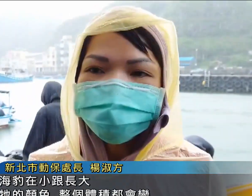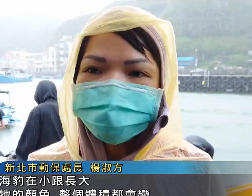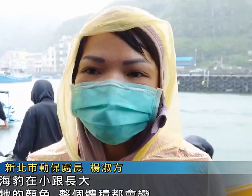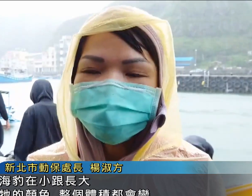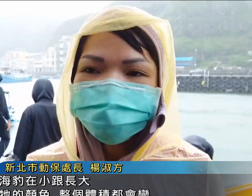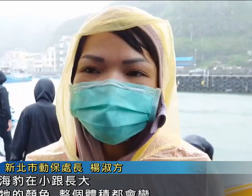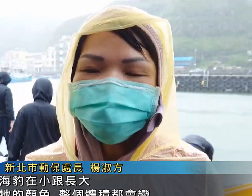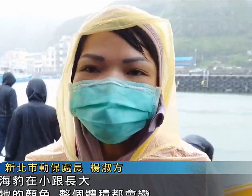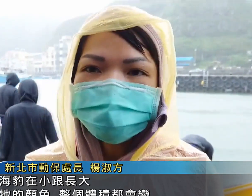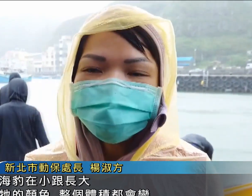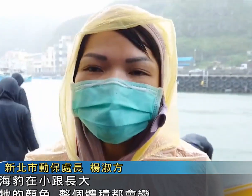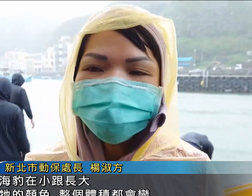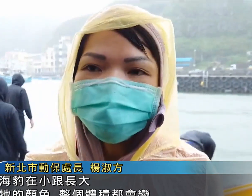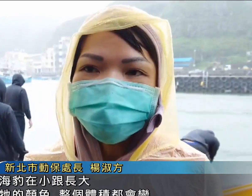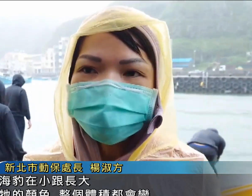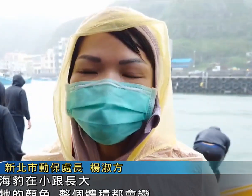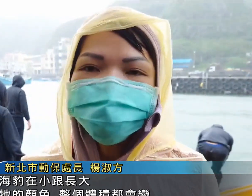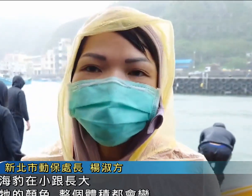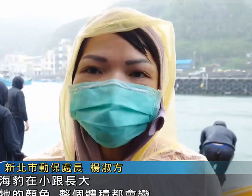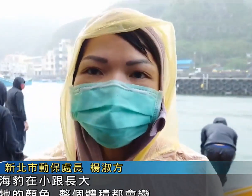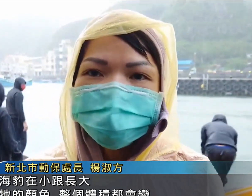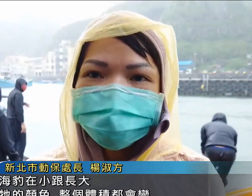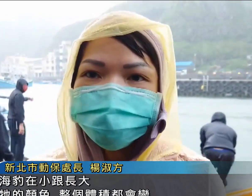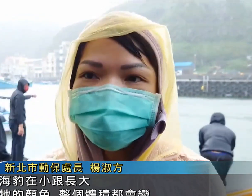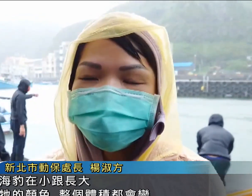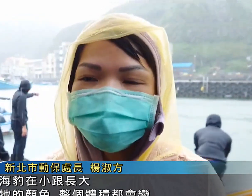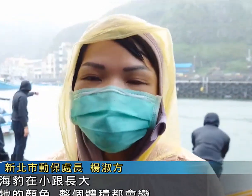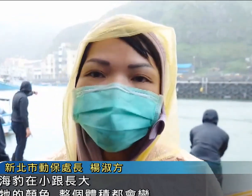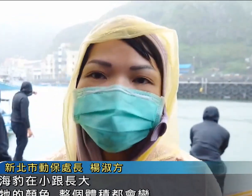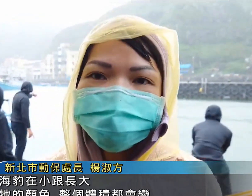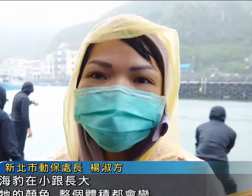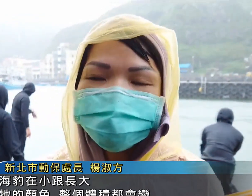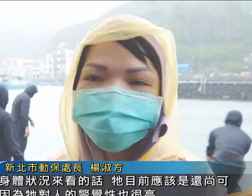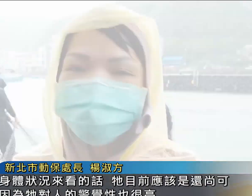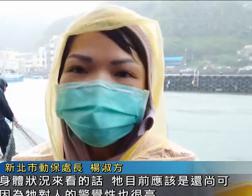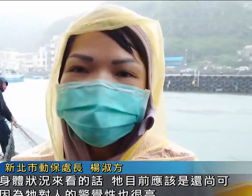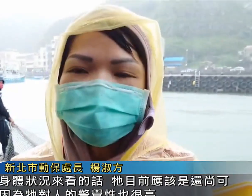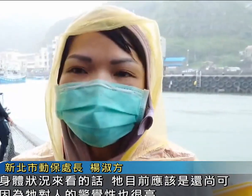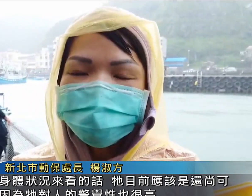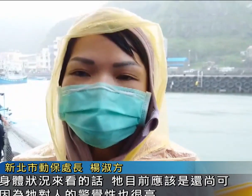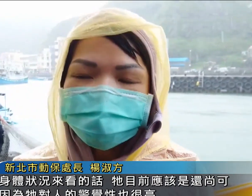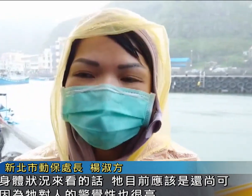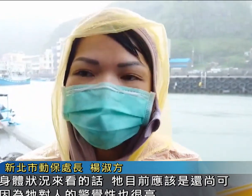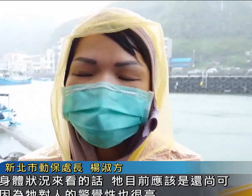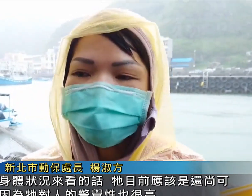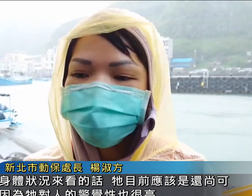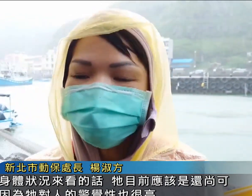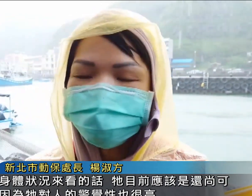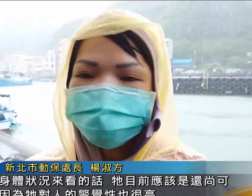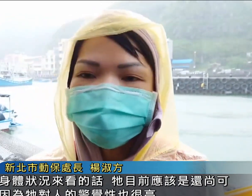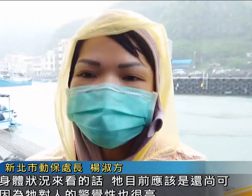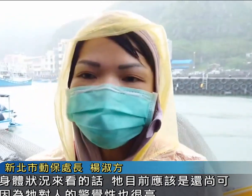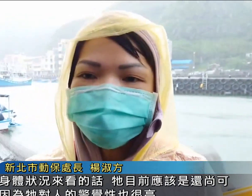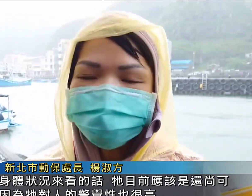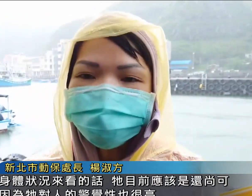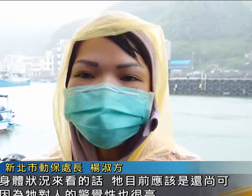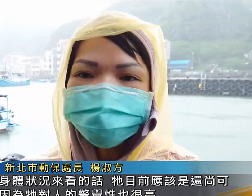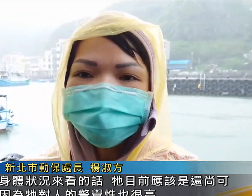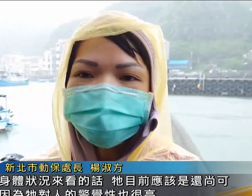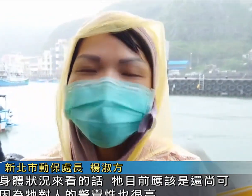豹在小跟长大，它的颜色，整个体积都会变。身体状况来看的话，它目前应该是还